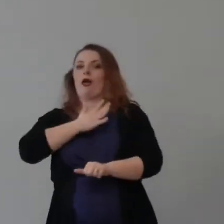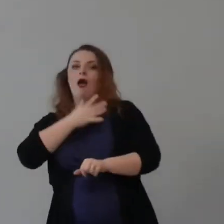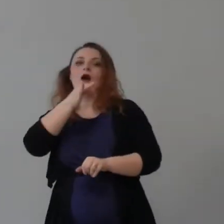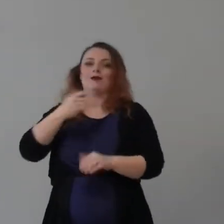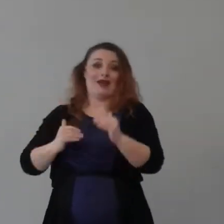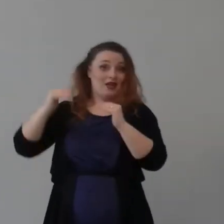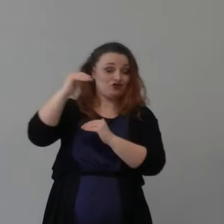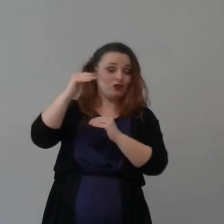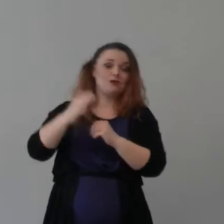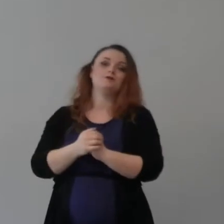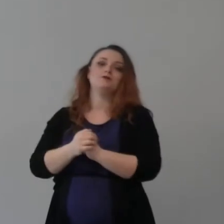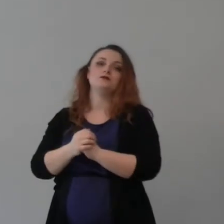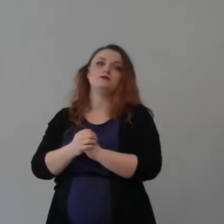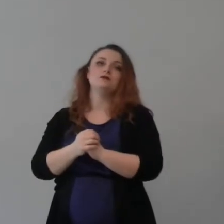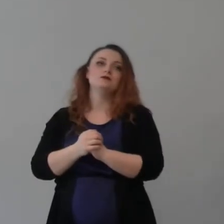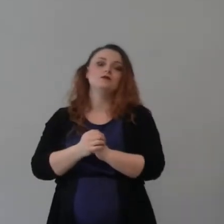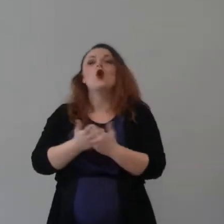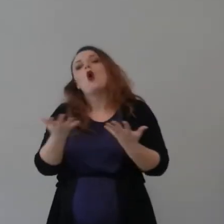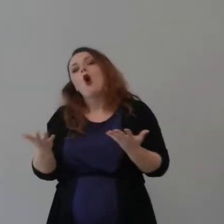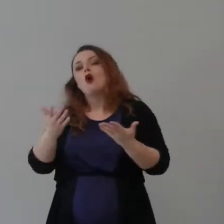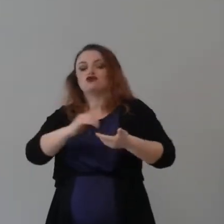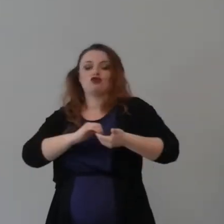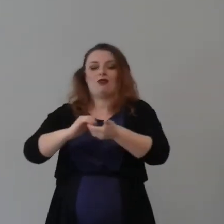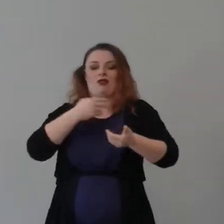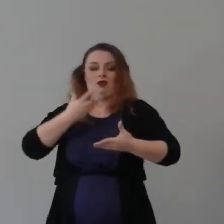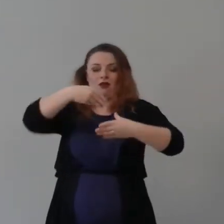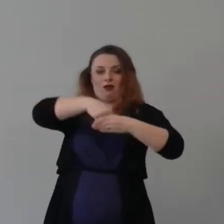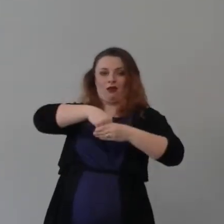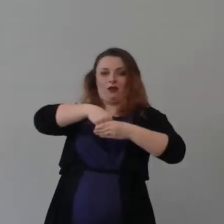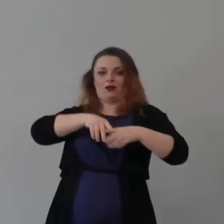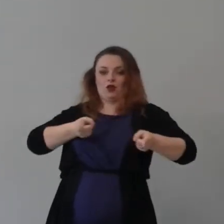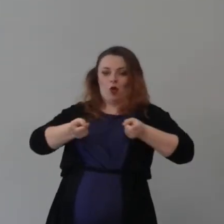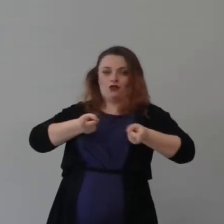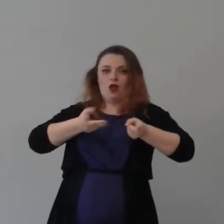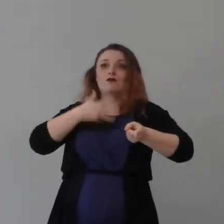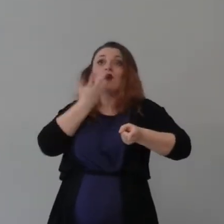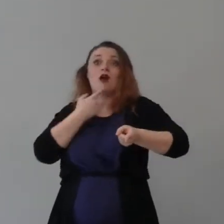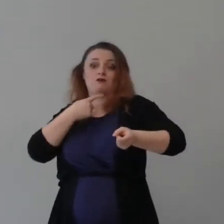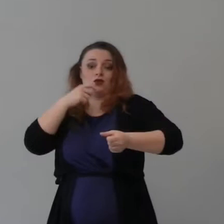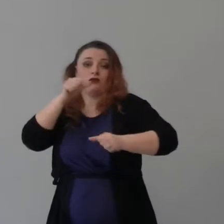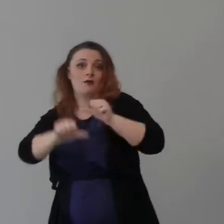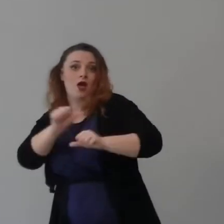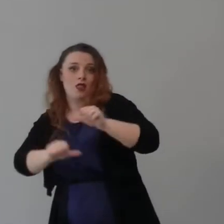crescere, del nostro stato sociale, cambiamo perché corriamo per il lavoro,